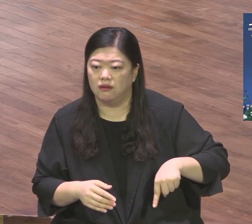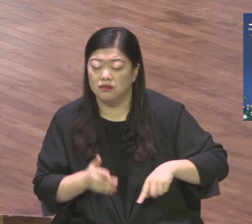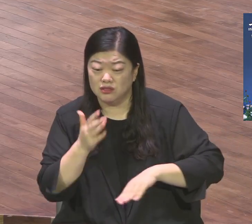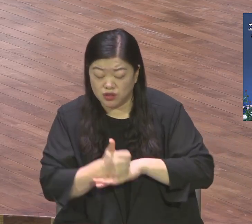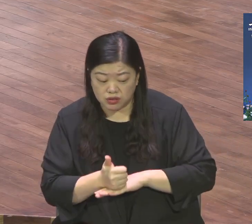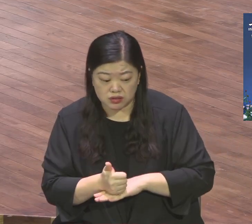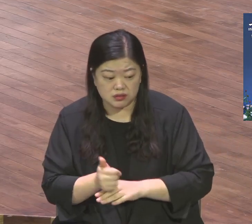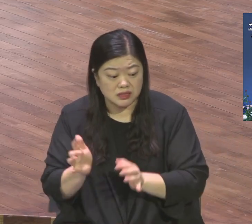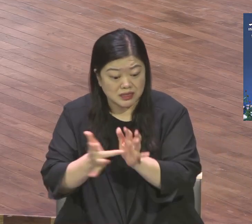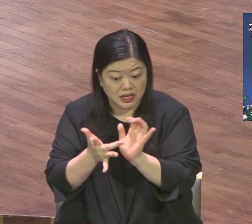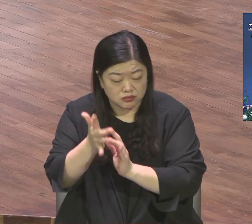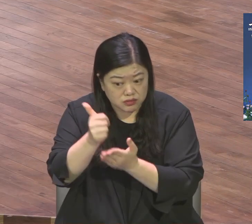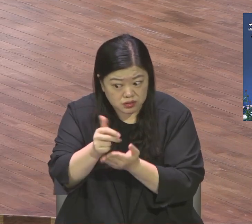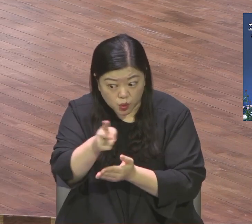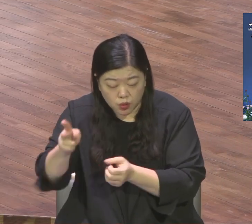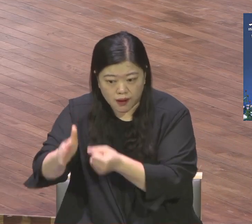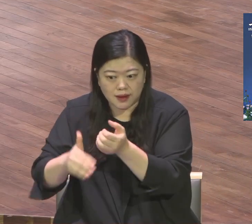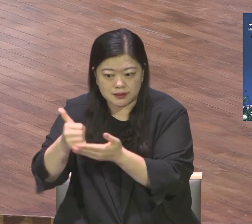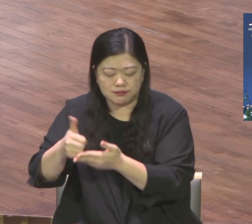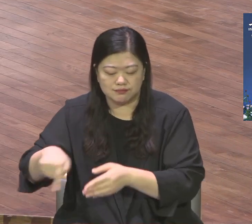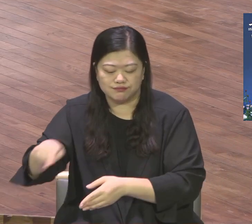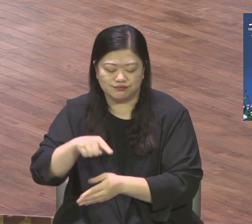부인했습니다.